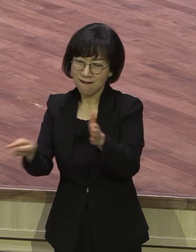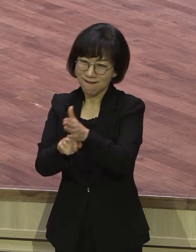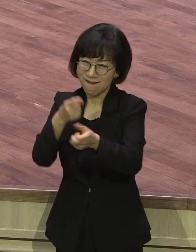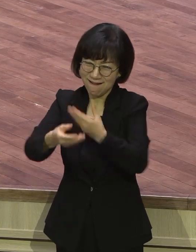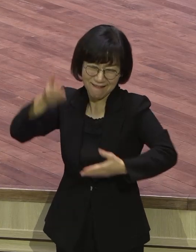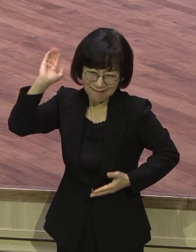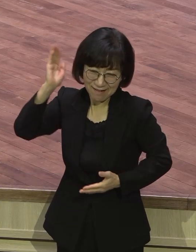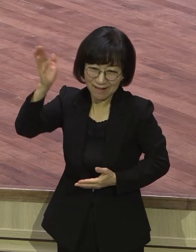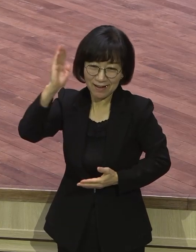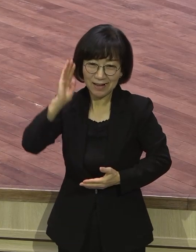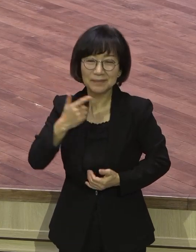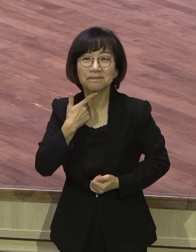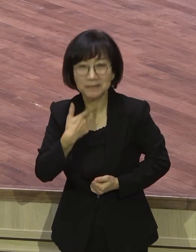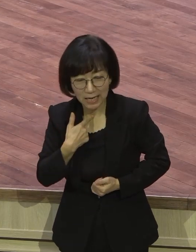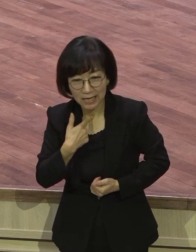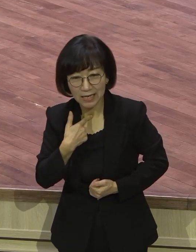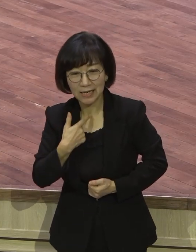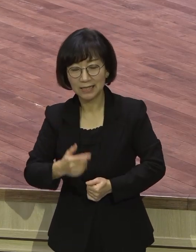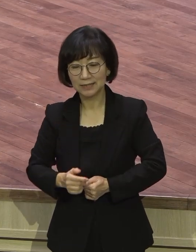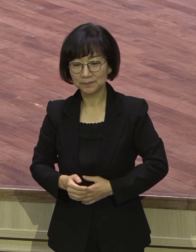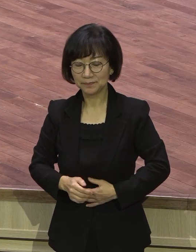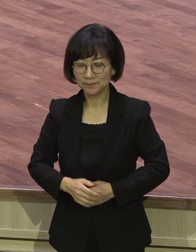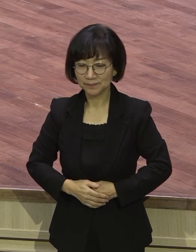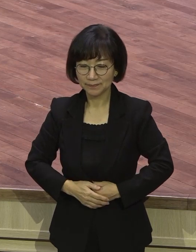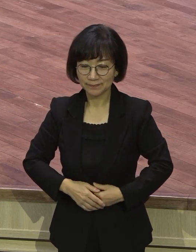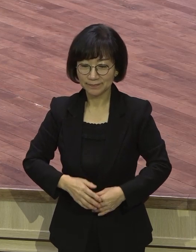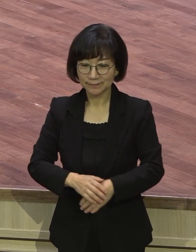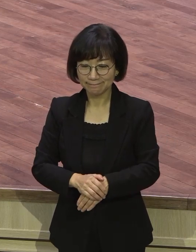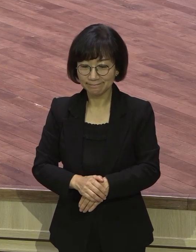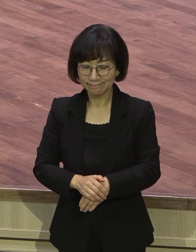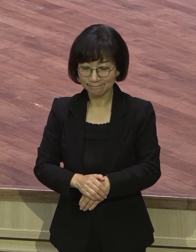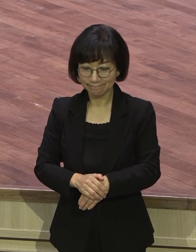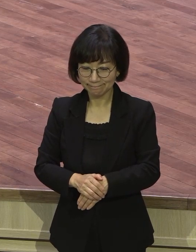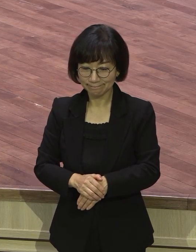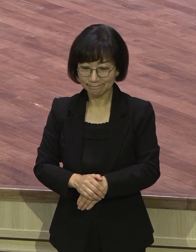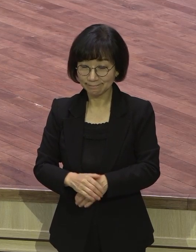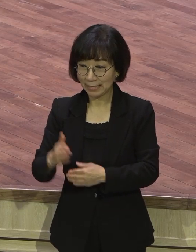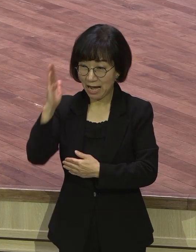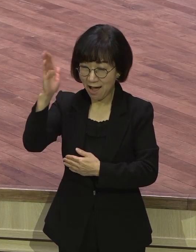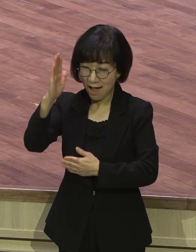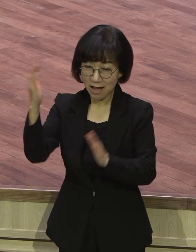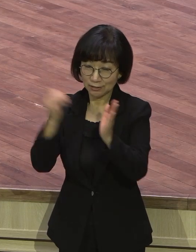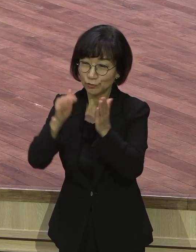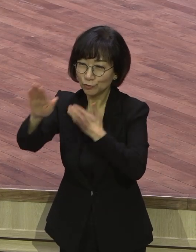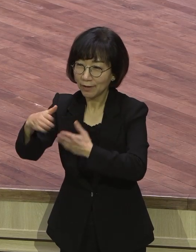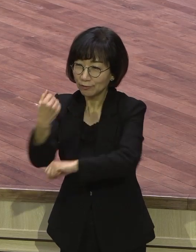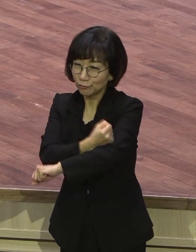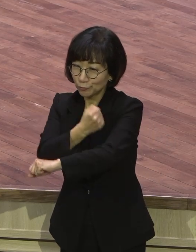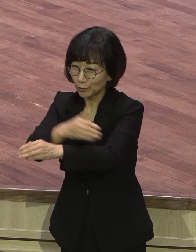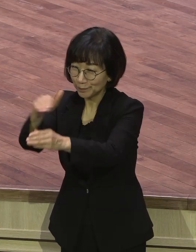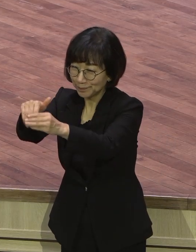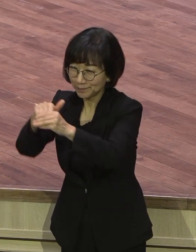1년에 저는 단돈 10은 또 사례를 받은 지가 없습니다